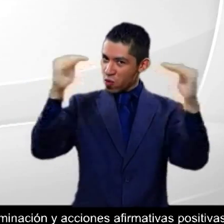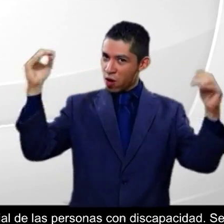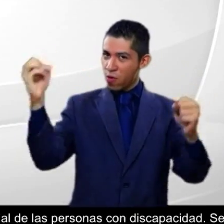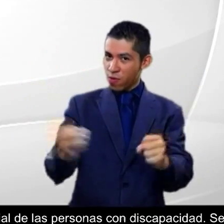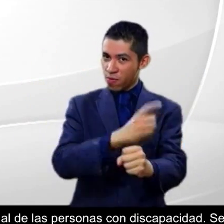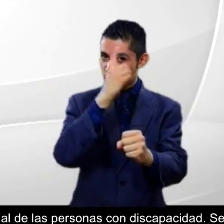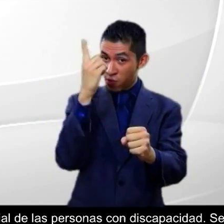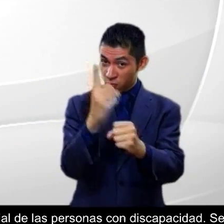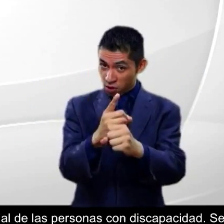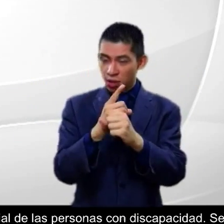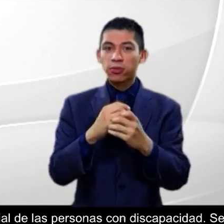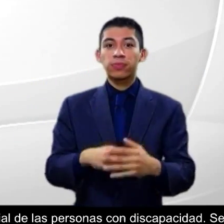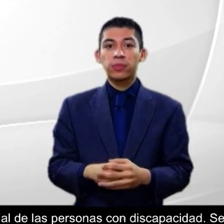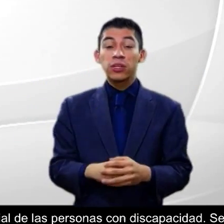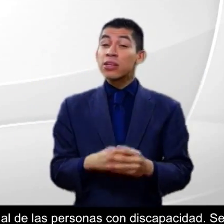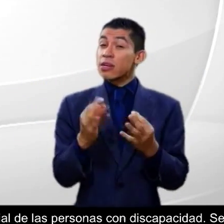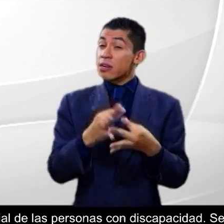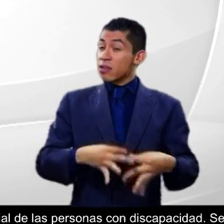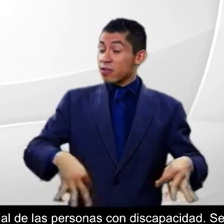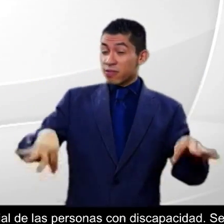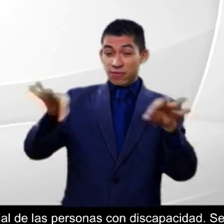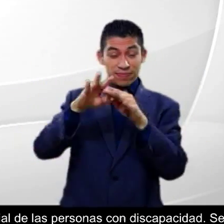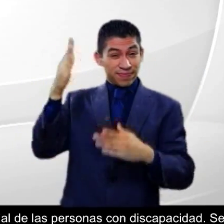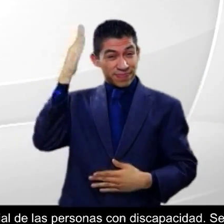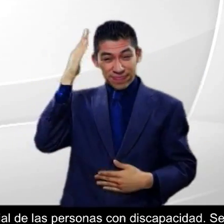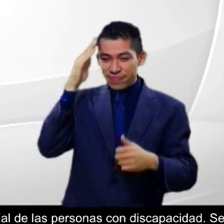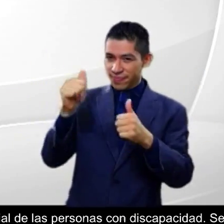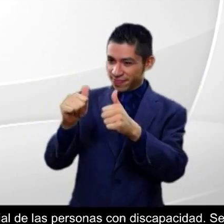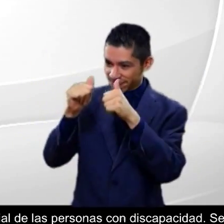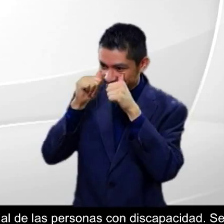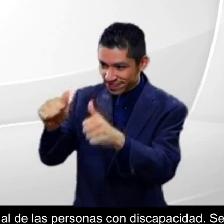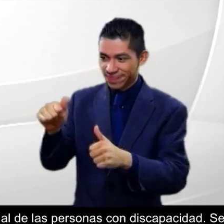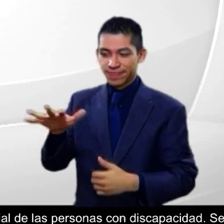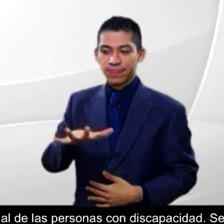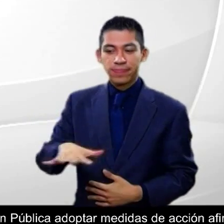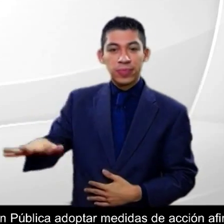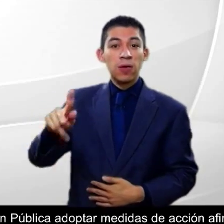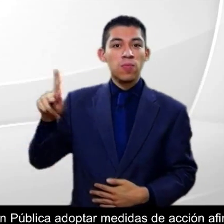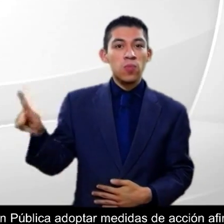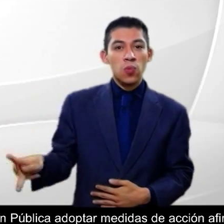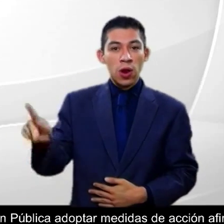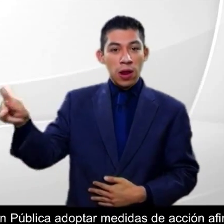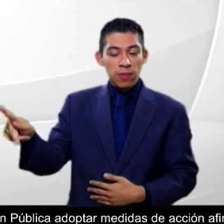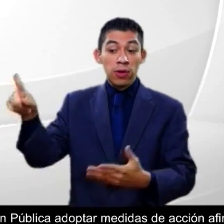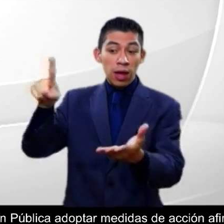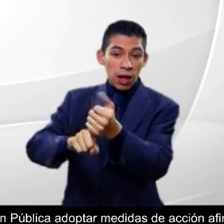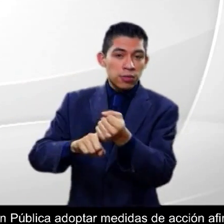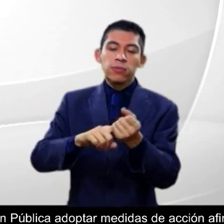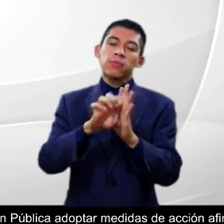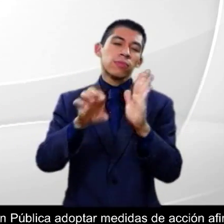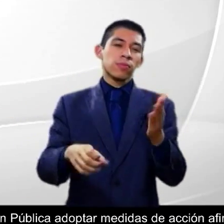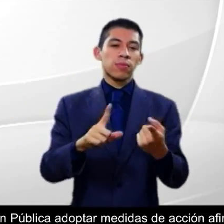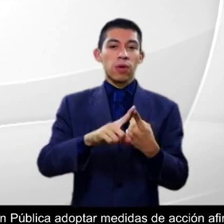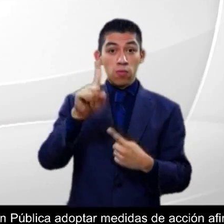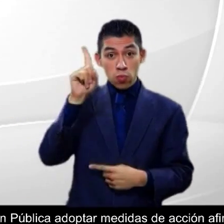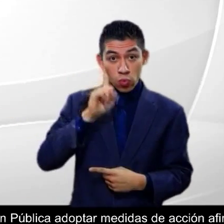la integración social de las personas con discapacidad Será prioridad de la administración pública adoptar medidas de acción